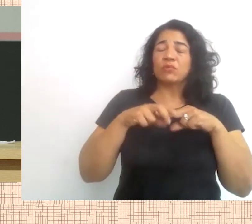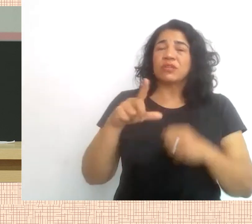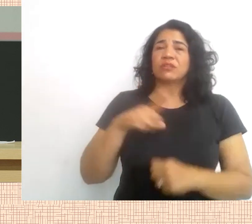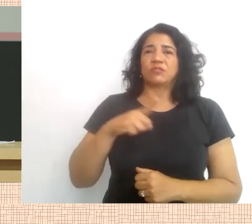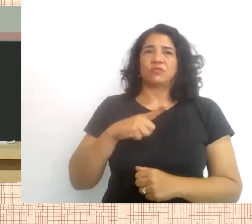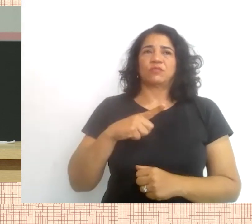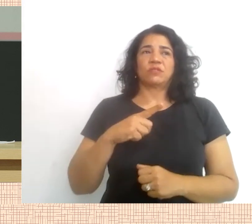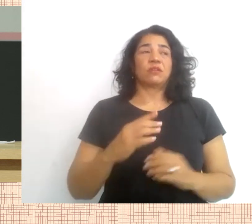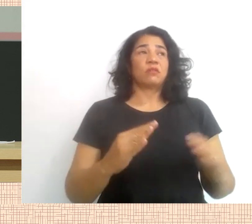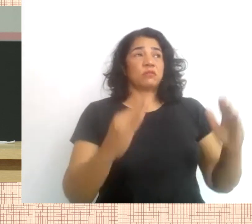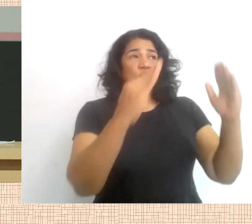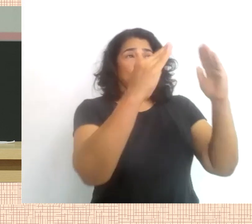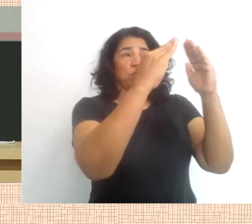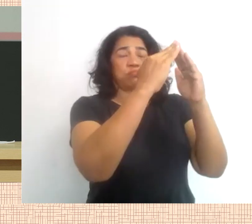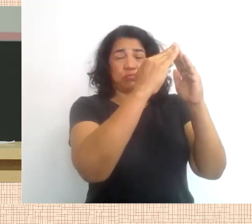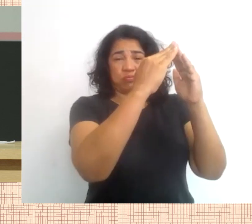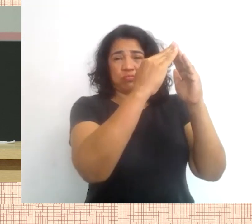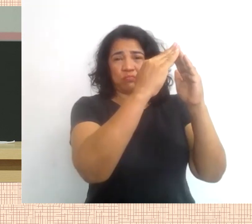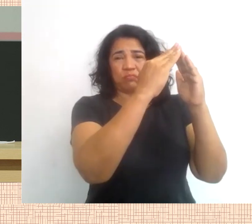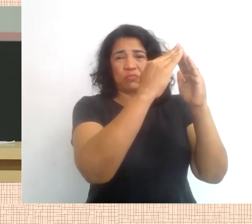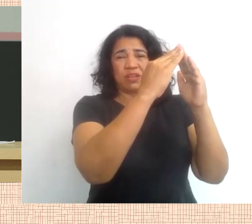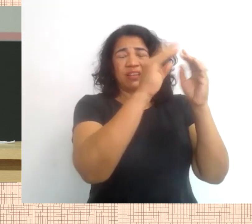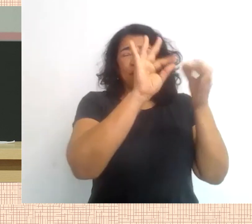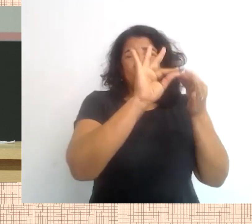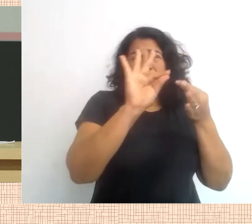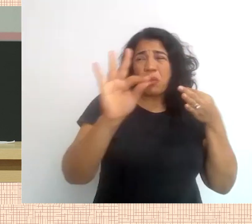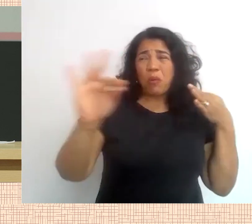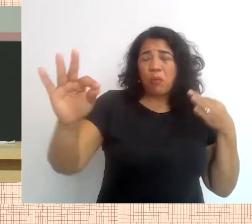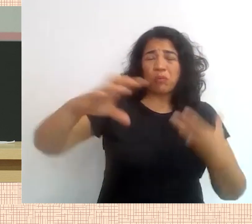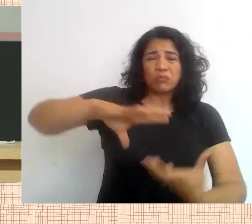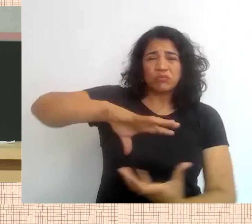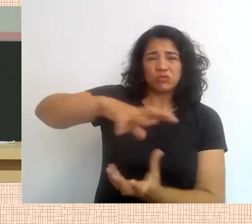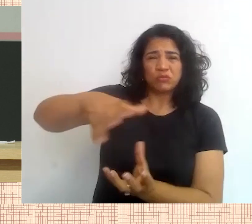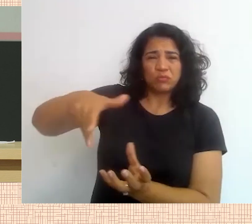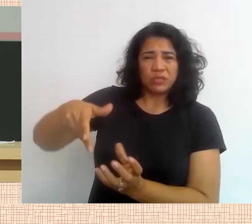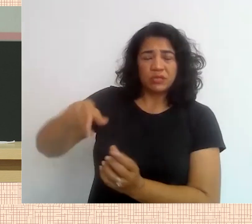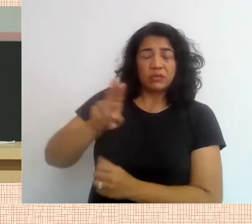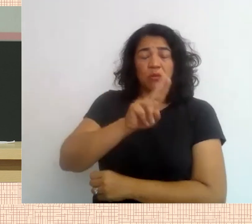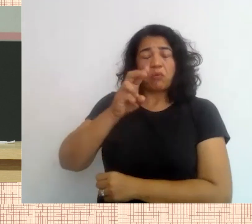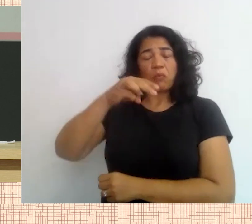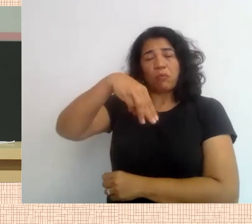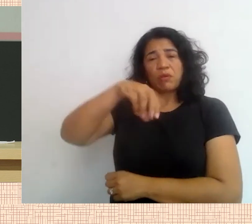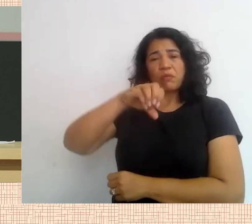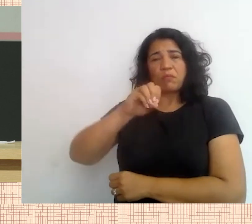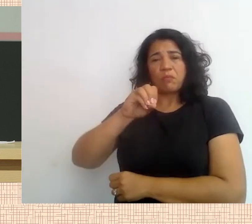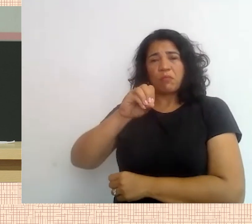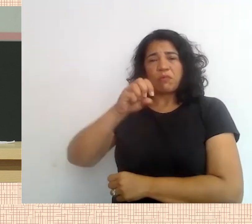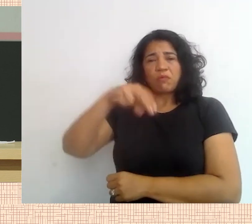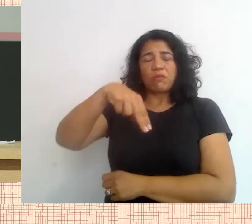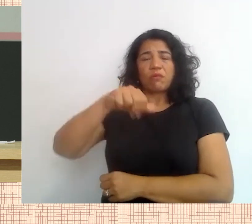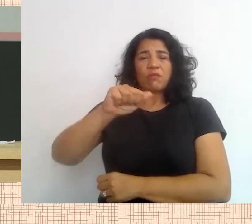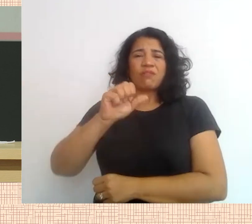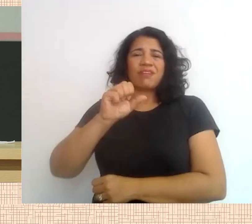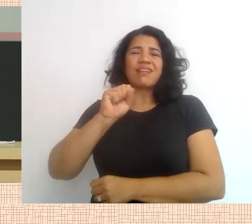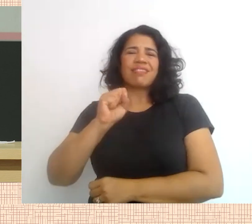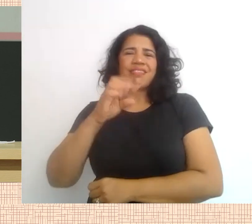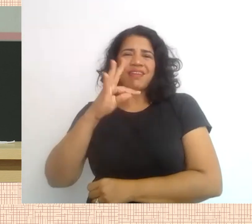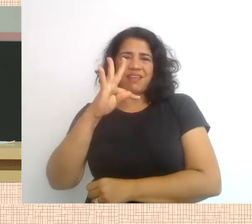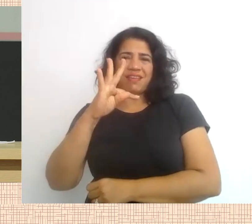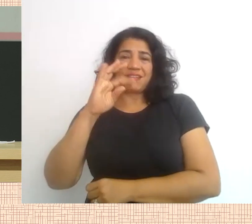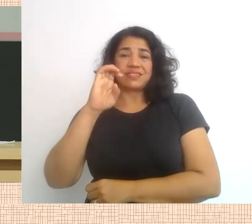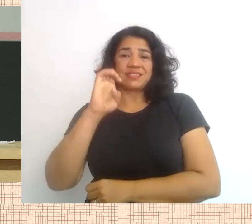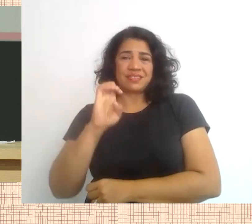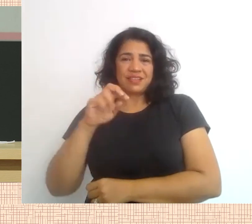alguns cristãos usam, né, o jejum como esse processo de castigar